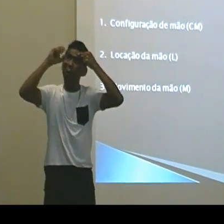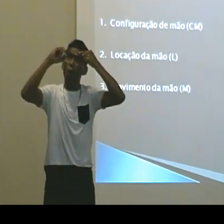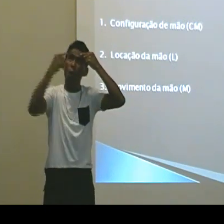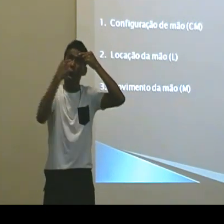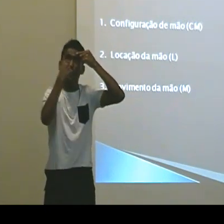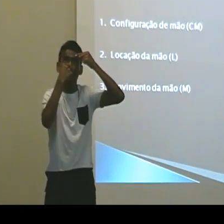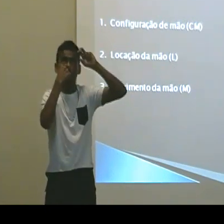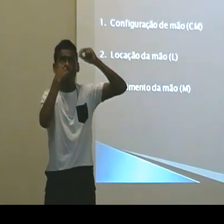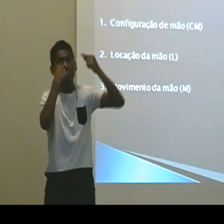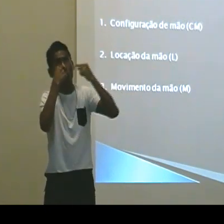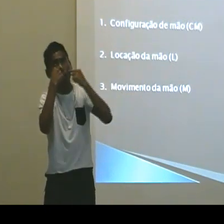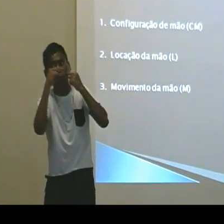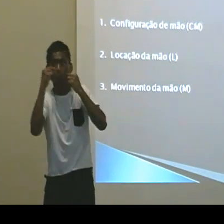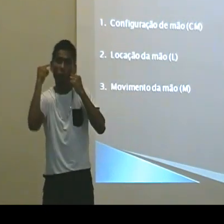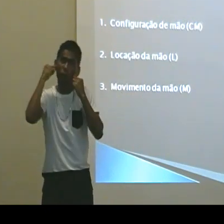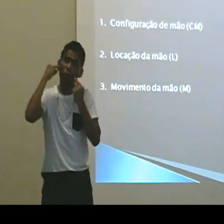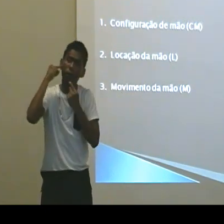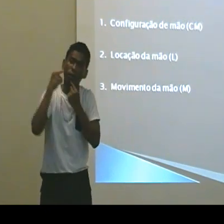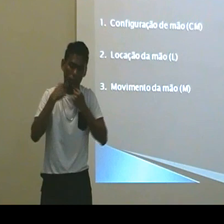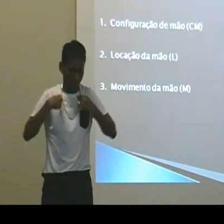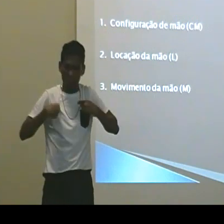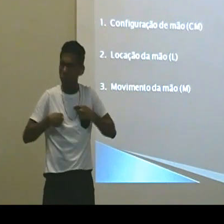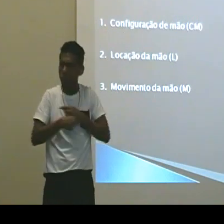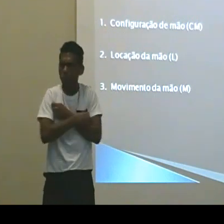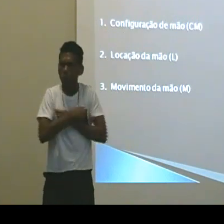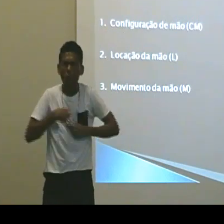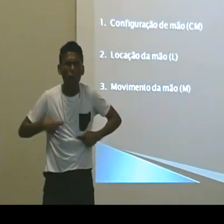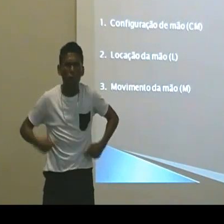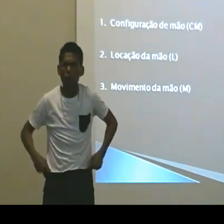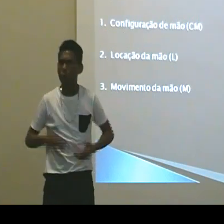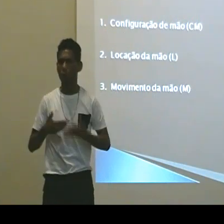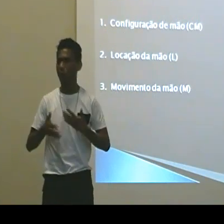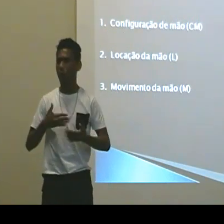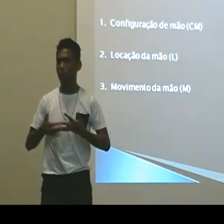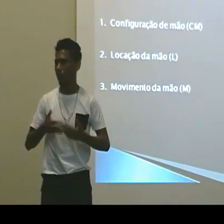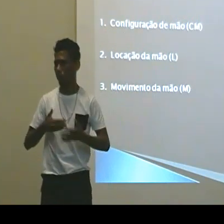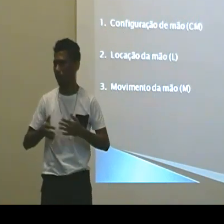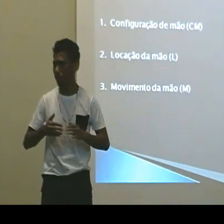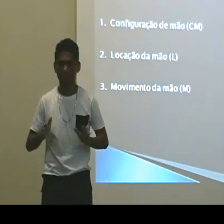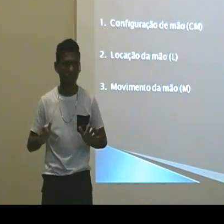Era locação ou ponto de articulação. É no rosto, no corpo, tá, em qualquer lugar.